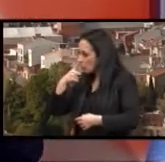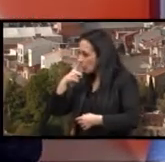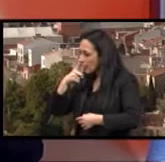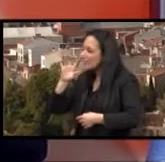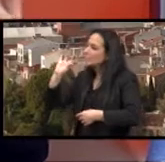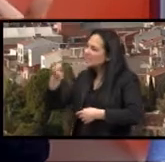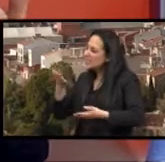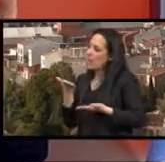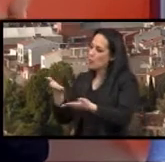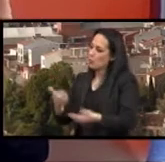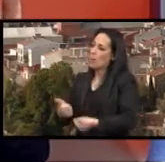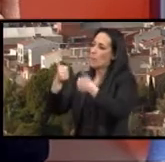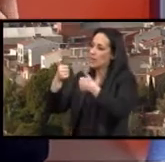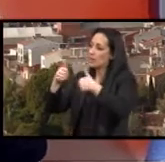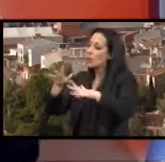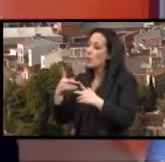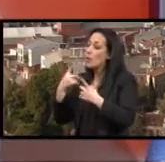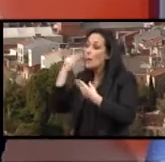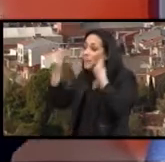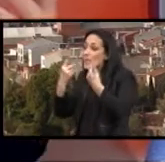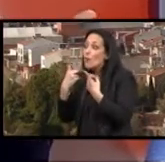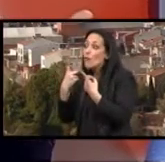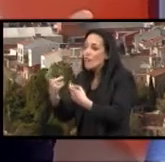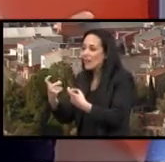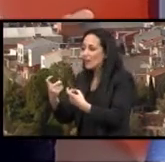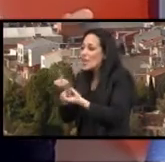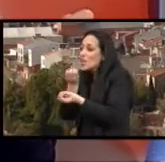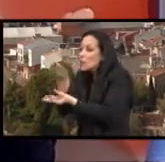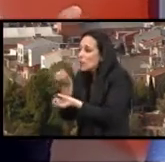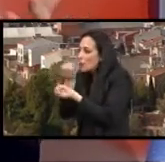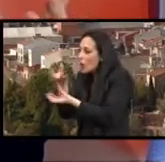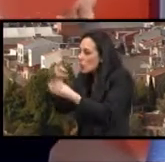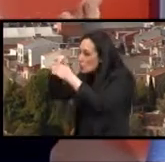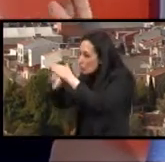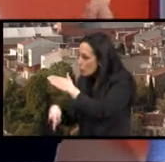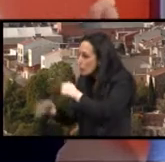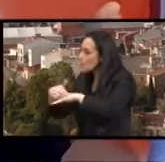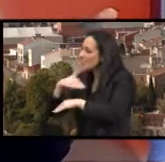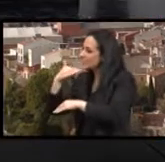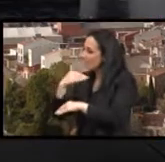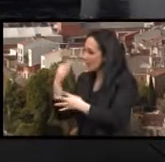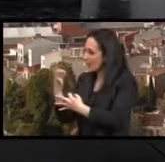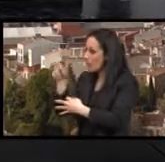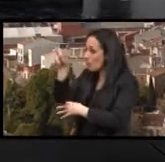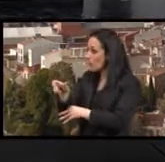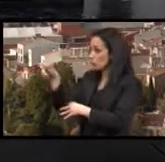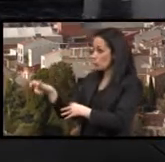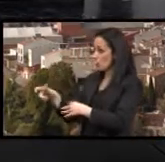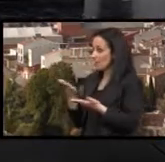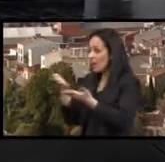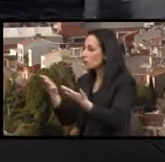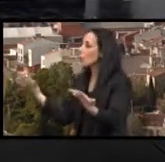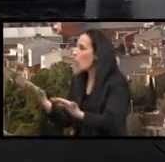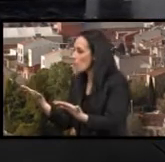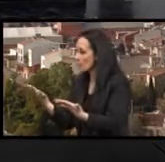que passa que jo crec que falta molta informació de com ha d'actuar aquella persona davant d'aquell problema, perquè davant d'aquell problema bueno,